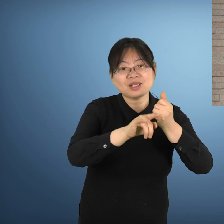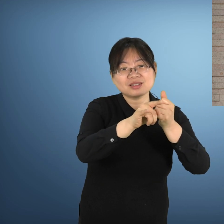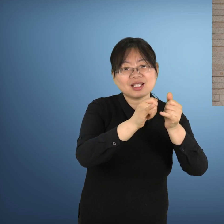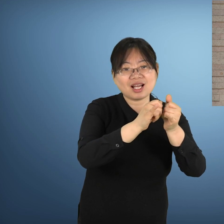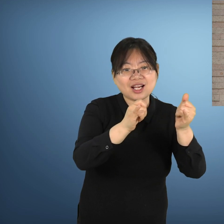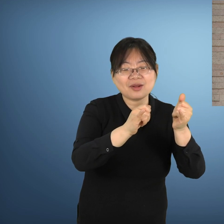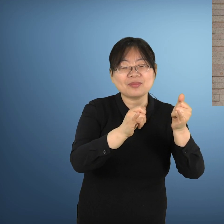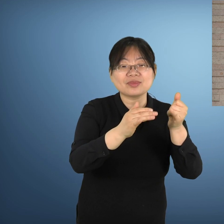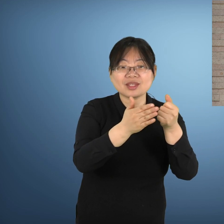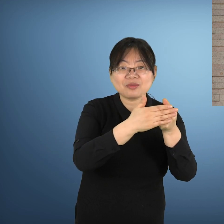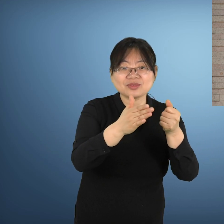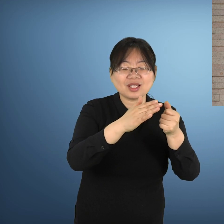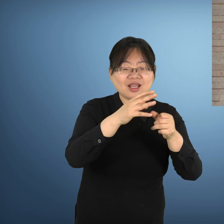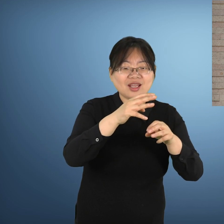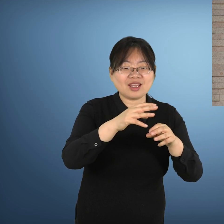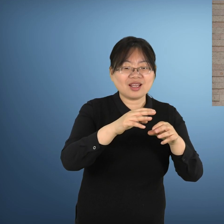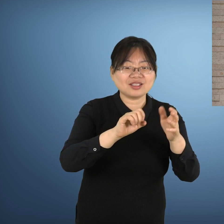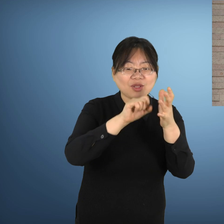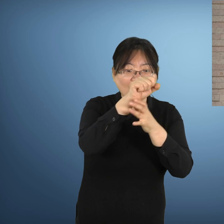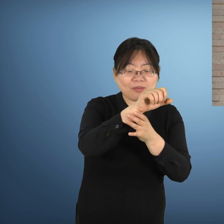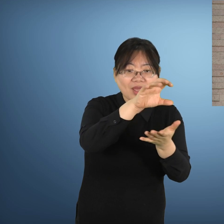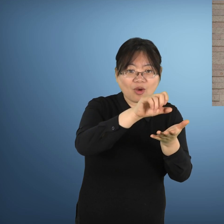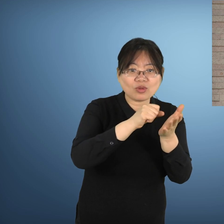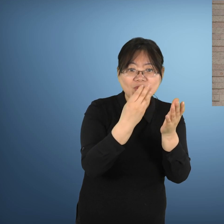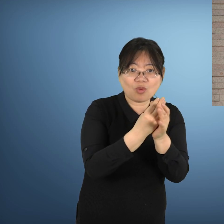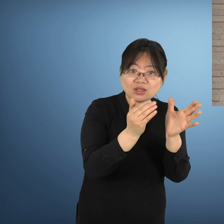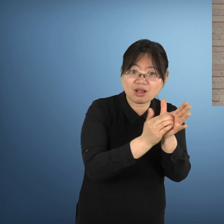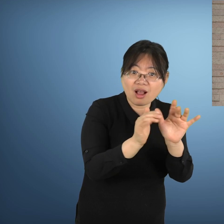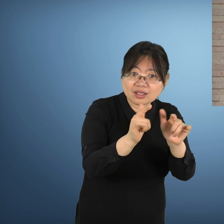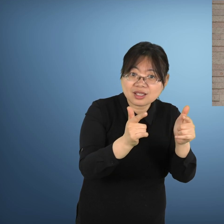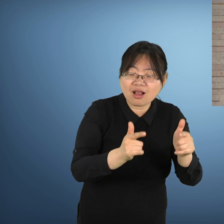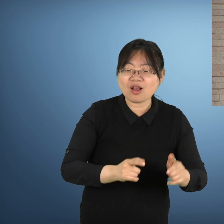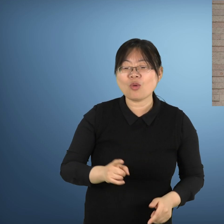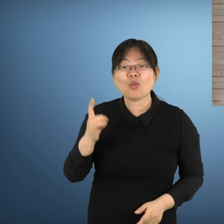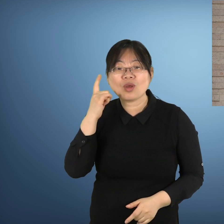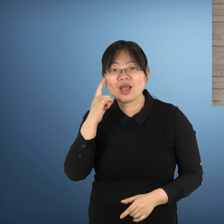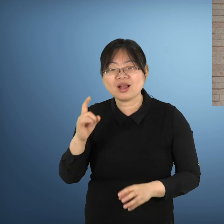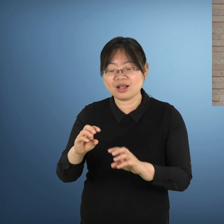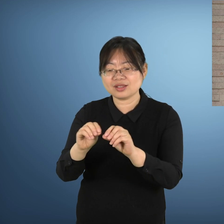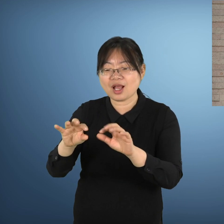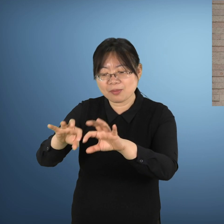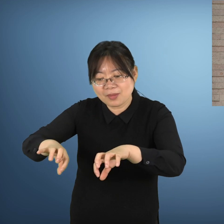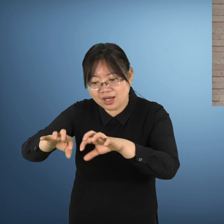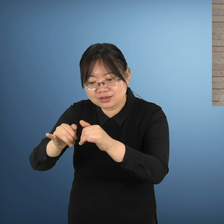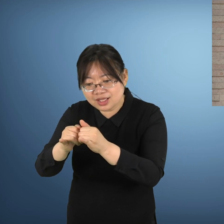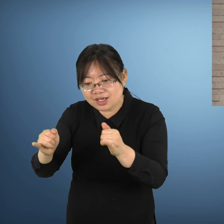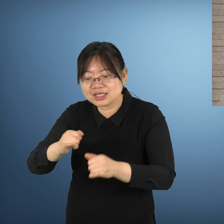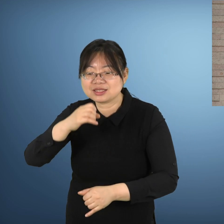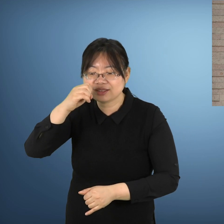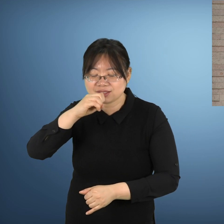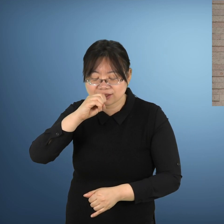다 된 건가요? 그렇지 않죠. 땅 파는 사람은 땅 파고 가는 거예요.